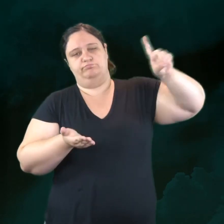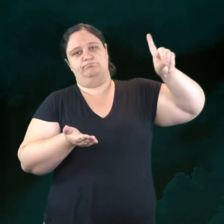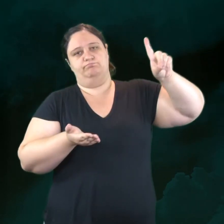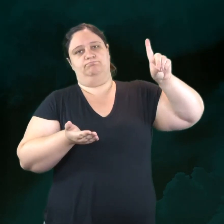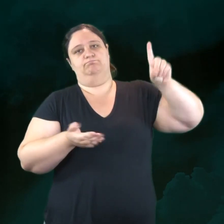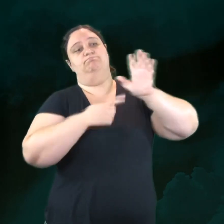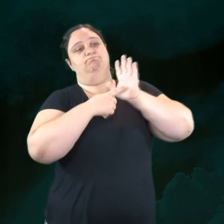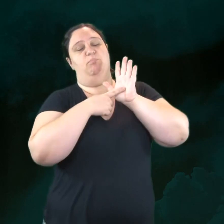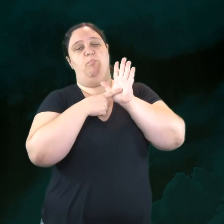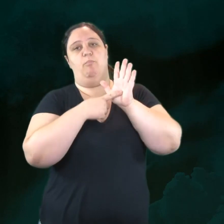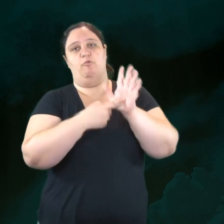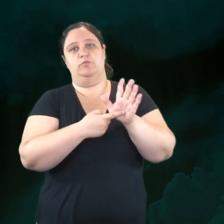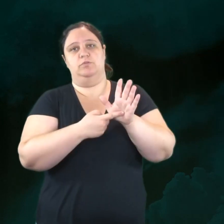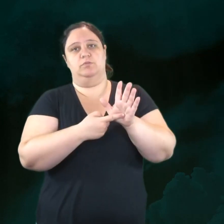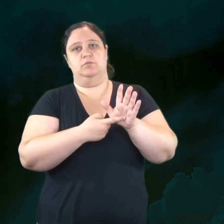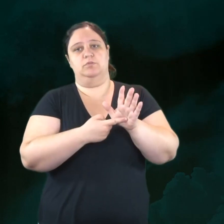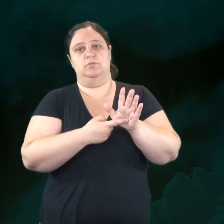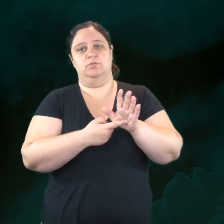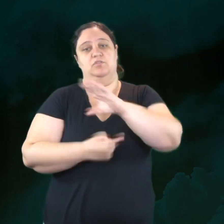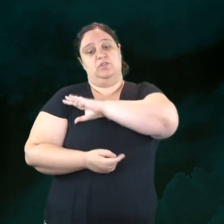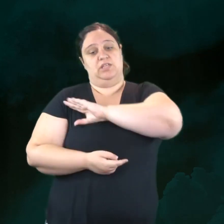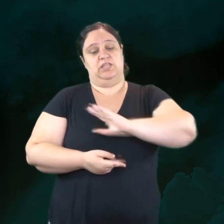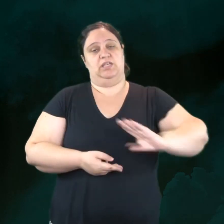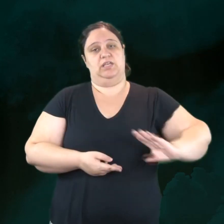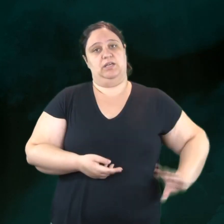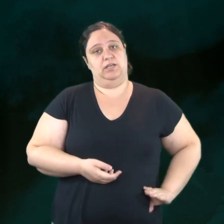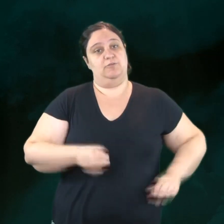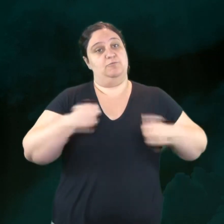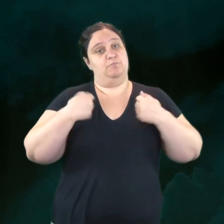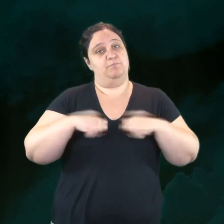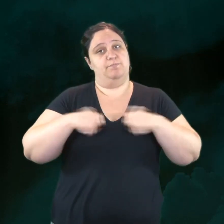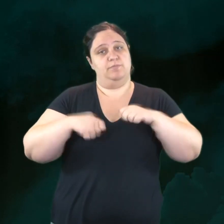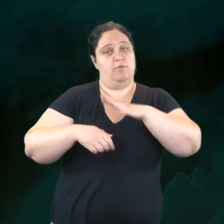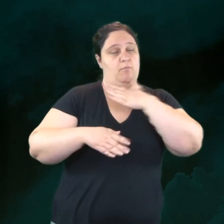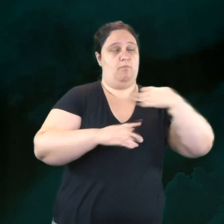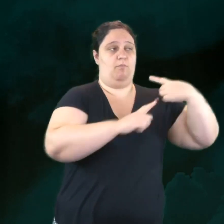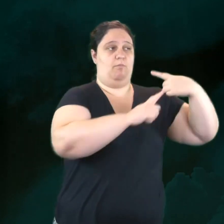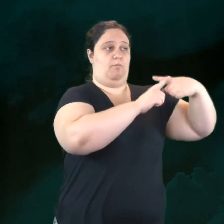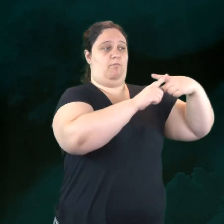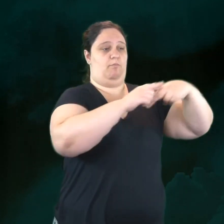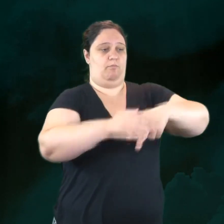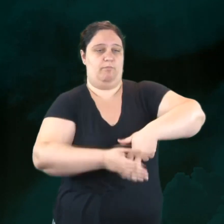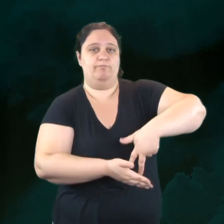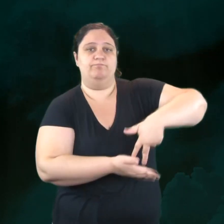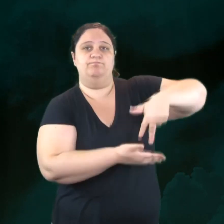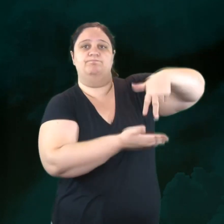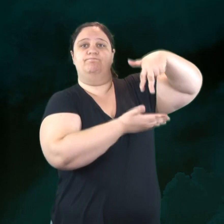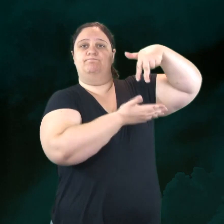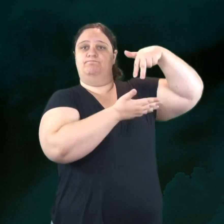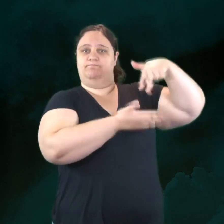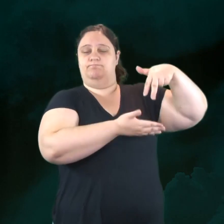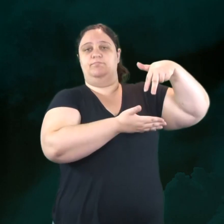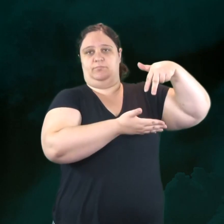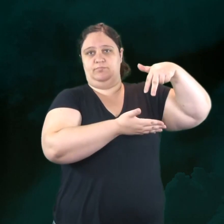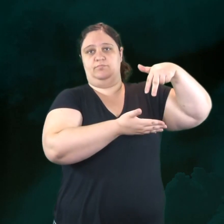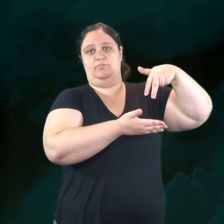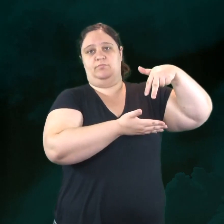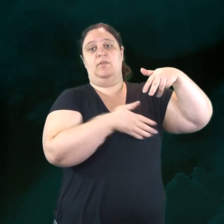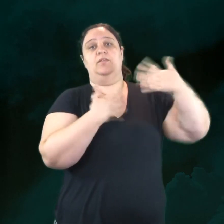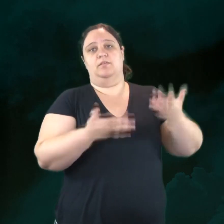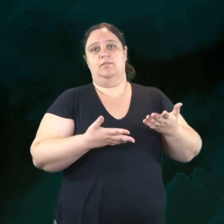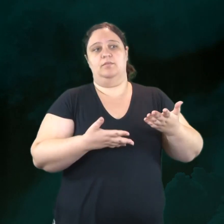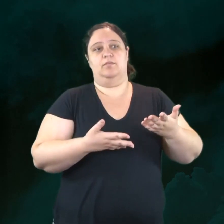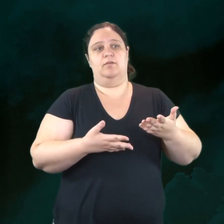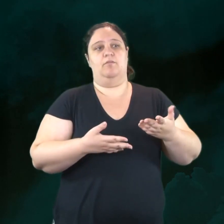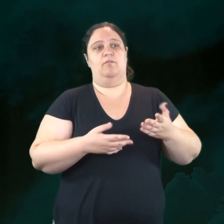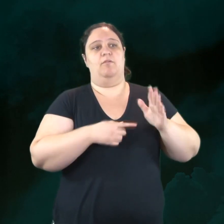necessário que o Cristo padecesse e ressurgisse dentre os mortos, e este, dizia ele,